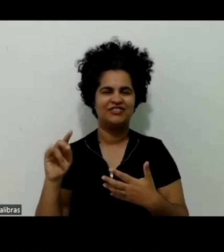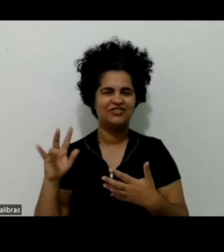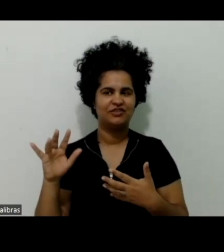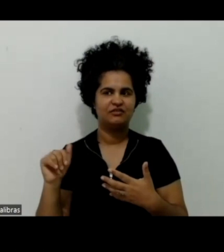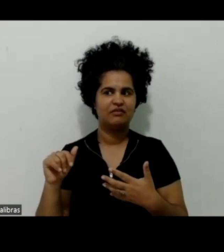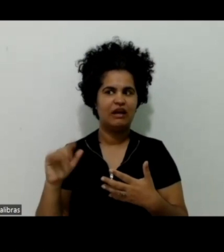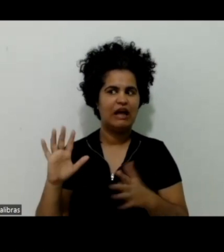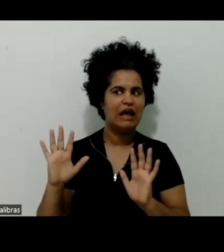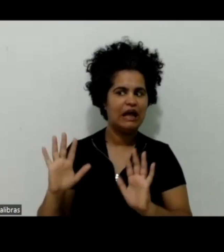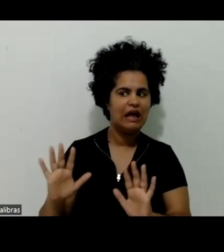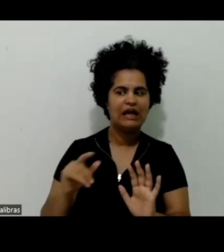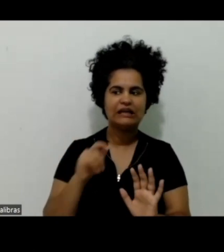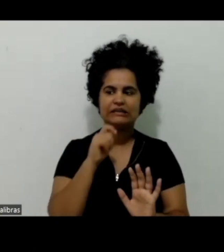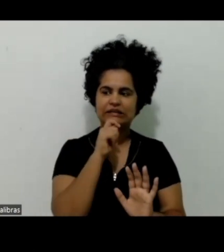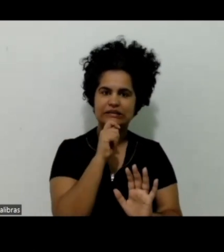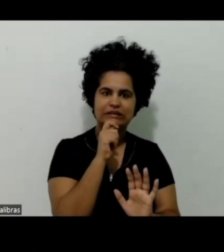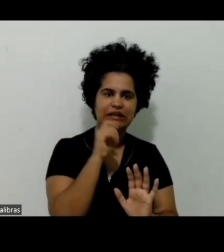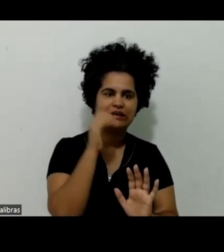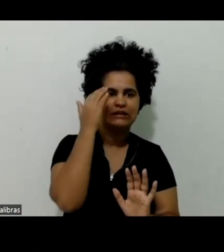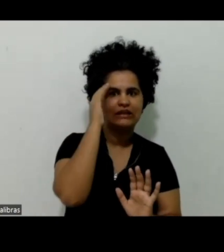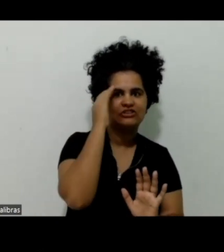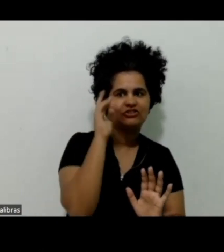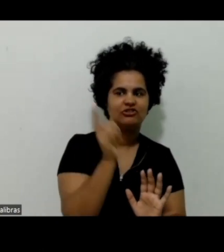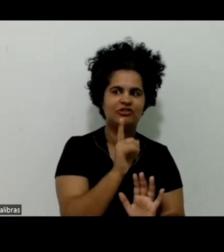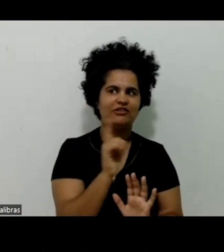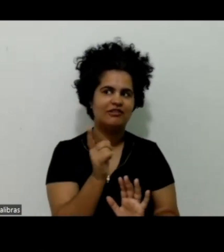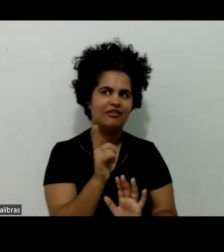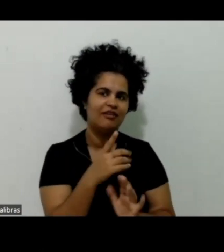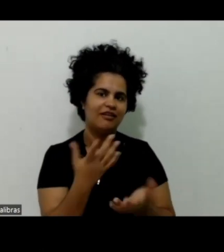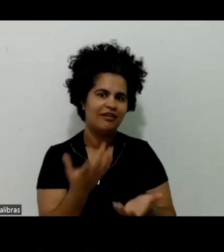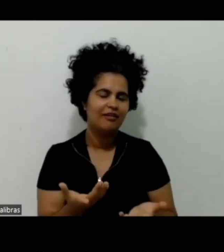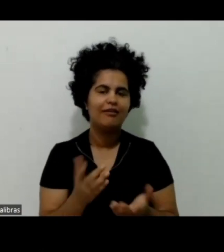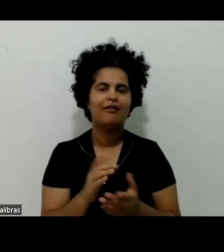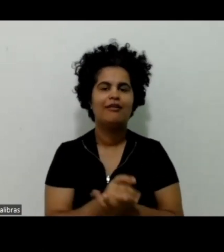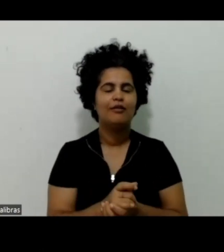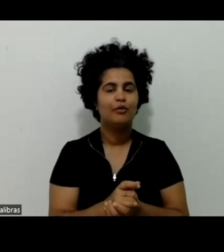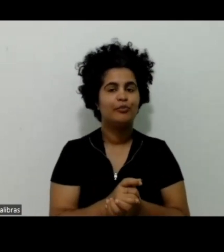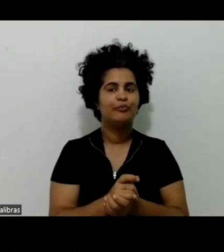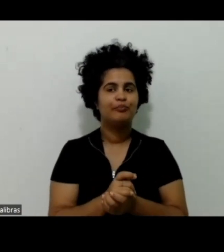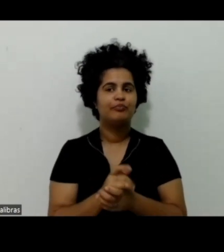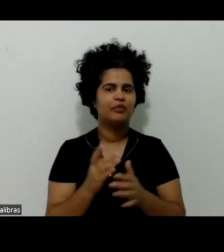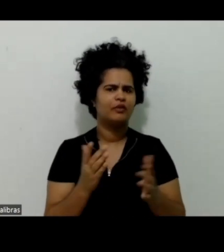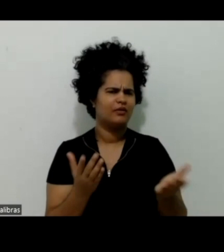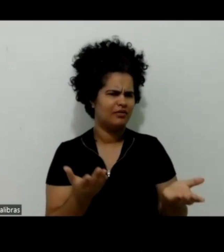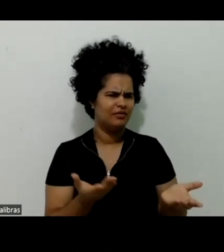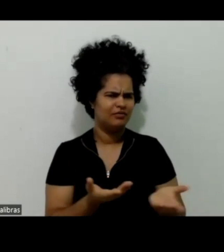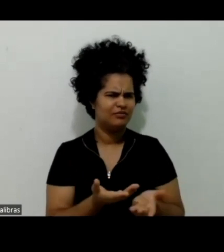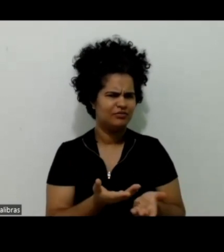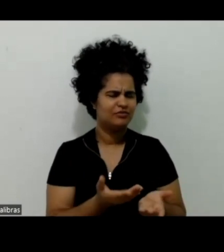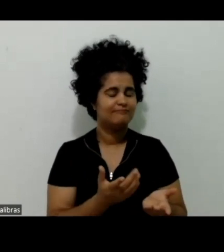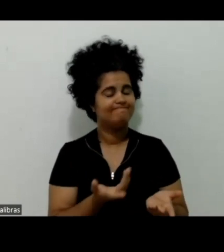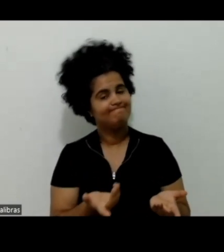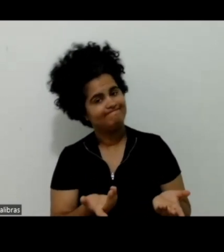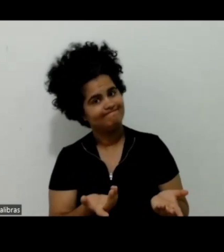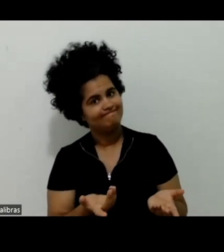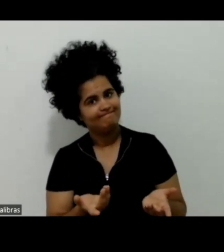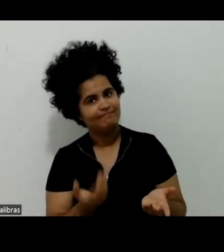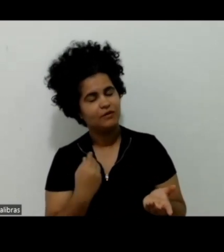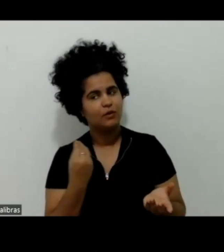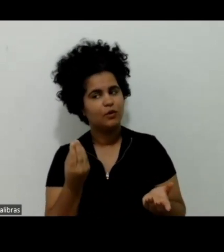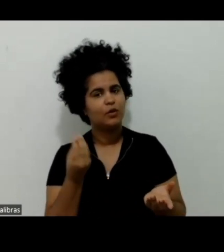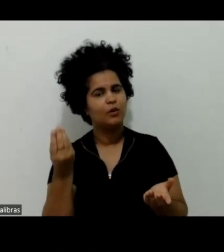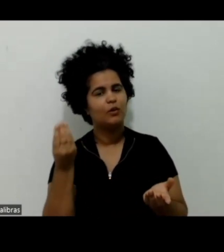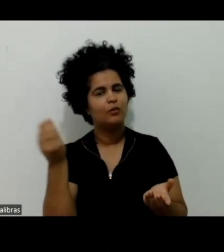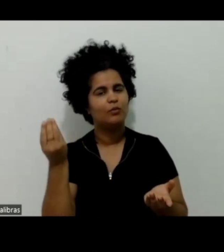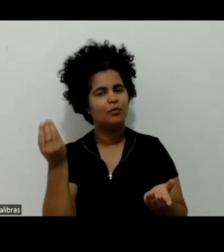acumulado, né, ou de que a gente ainda não entendia por onde, né, avançando esse debate, hoje isso não cabe mais. Do ponto de vista da formação profissional, a